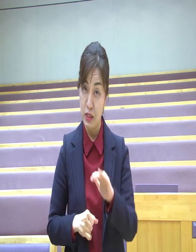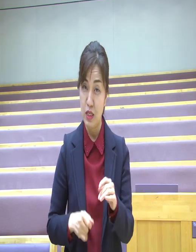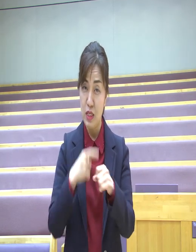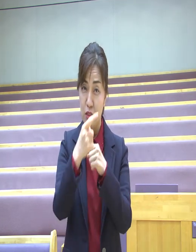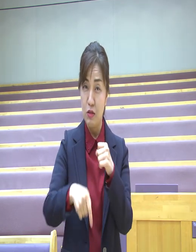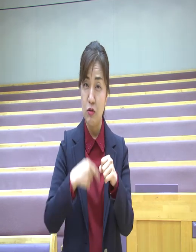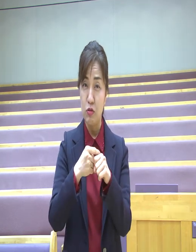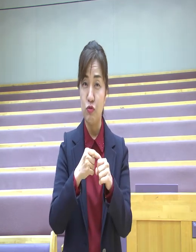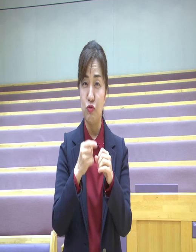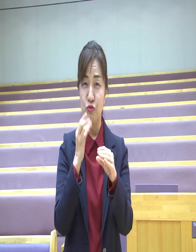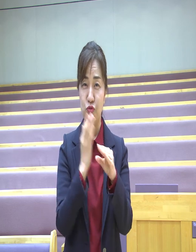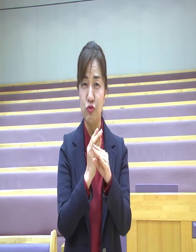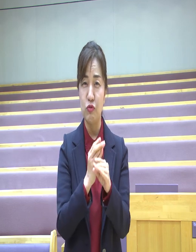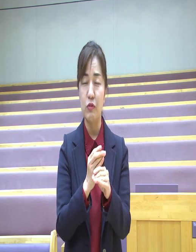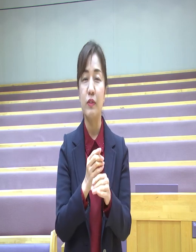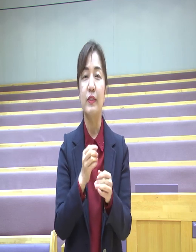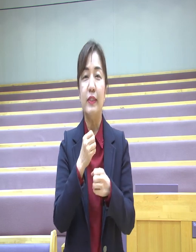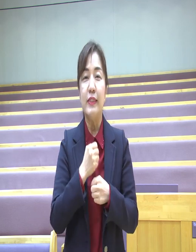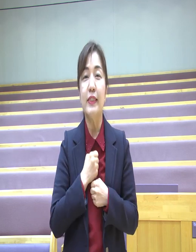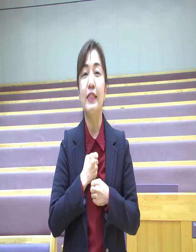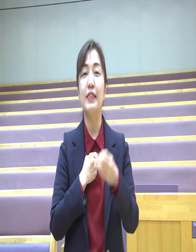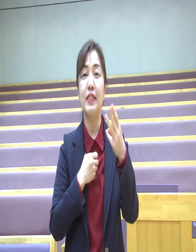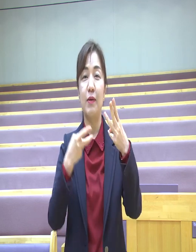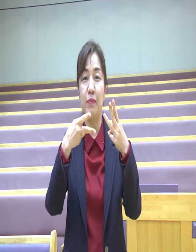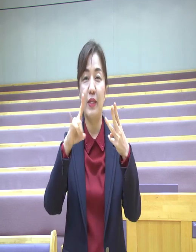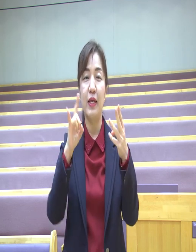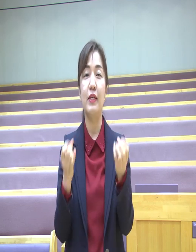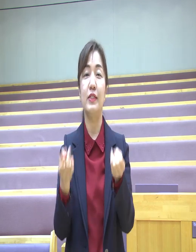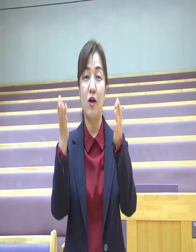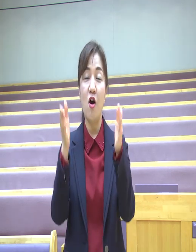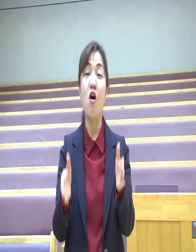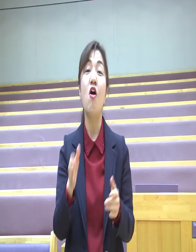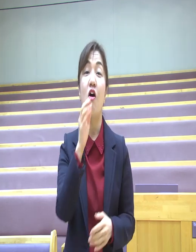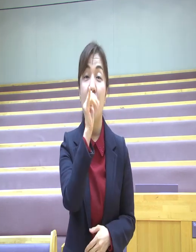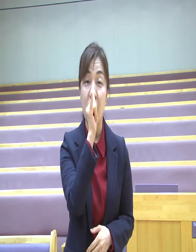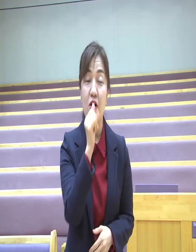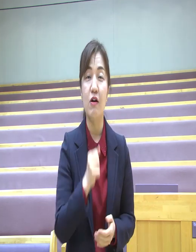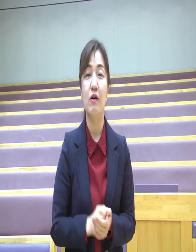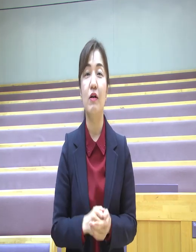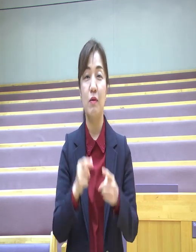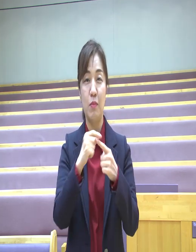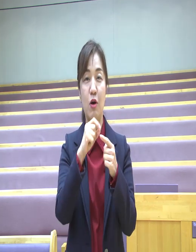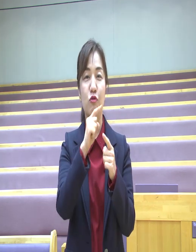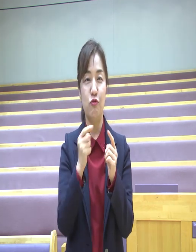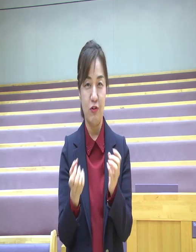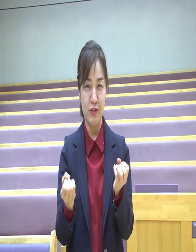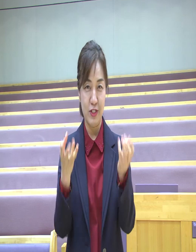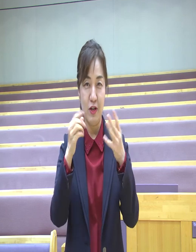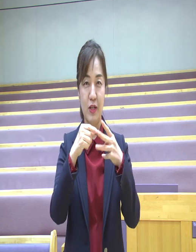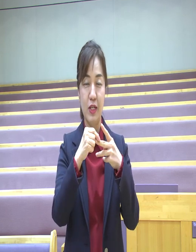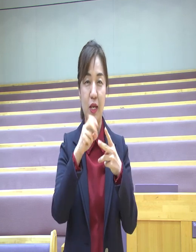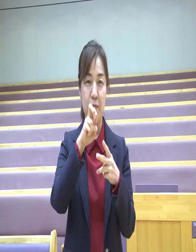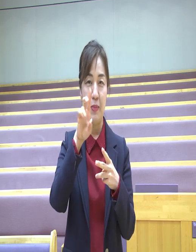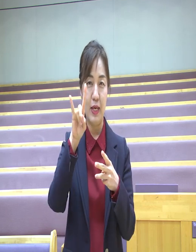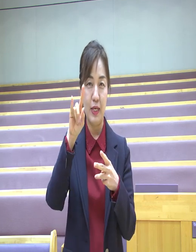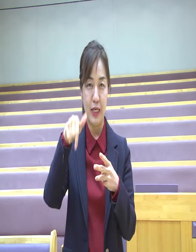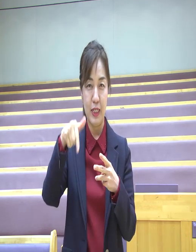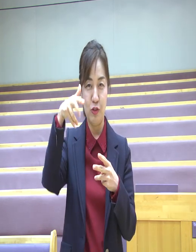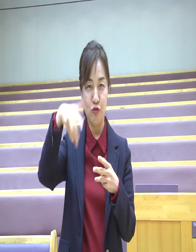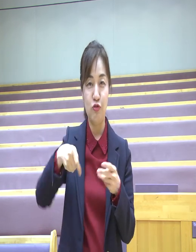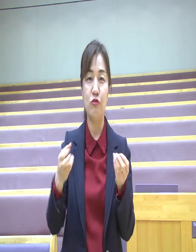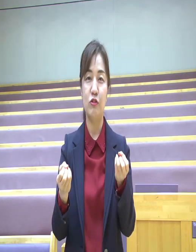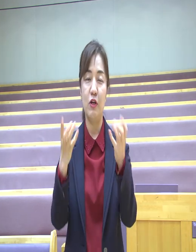유대인들에게는요 1년 중에 반드시 지켜야 하는 3대 절기가 있습니다. 유월절,